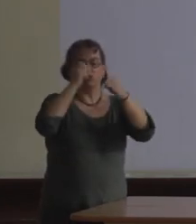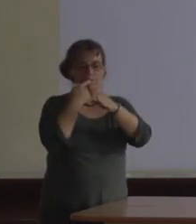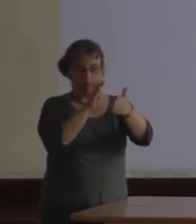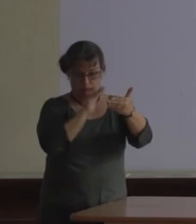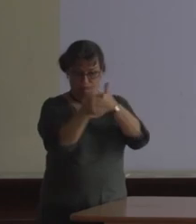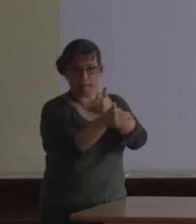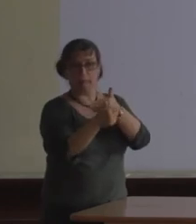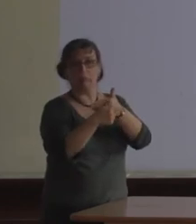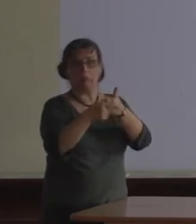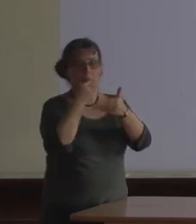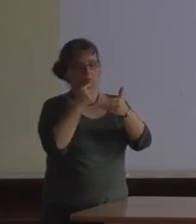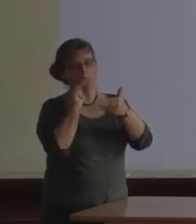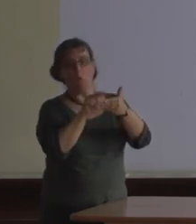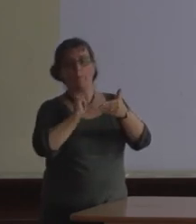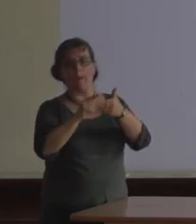Bon.